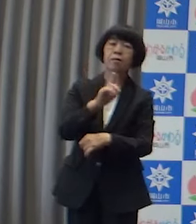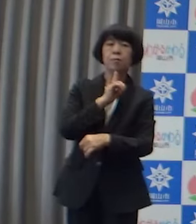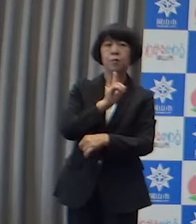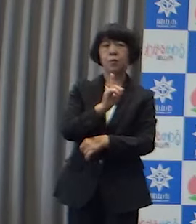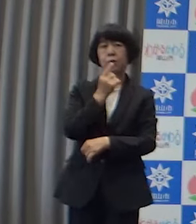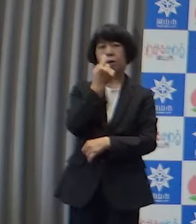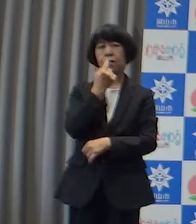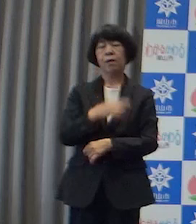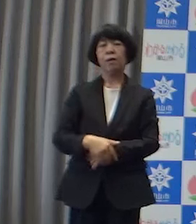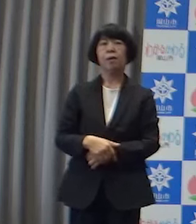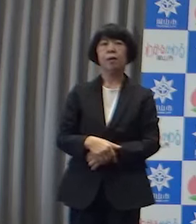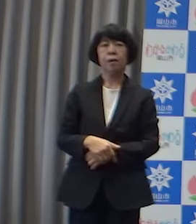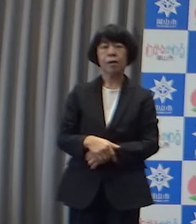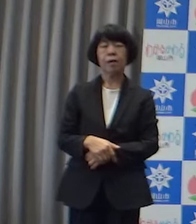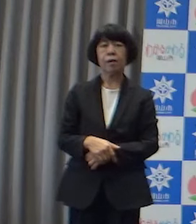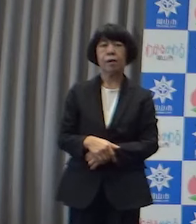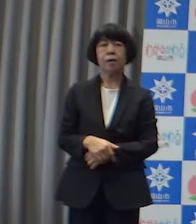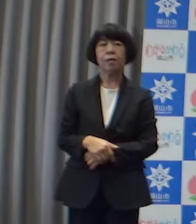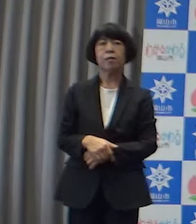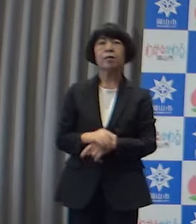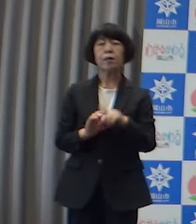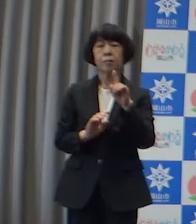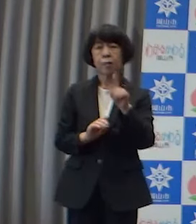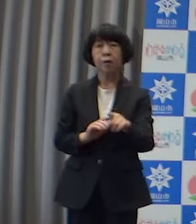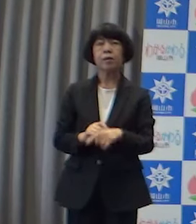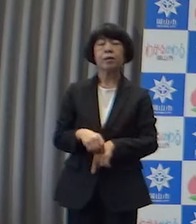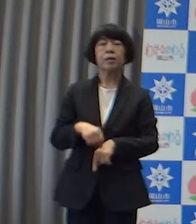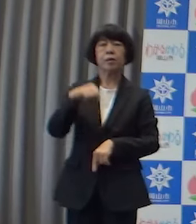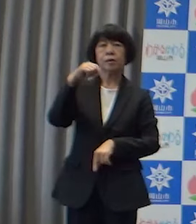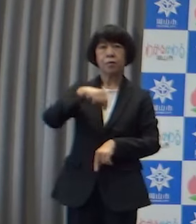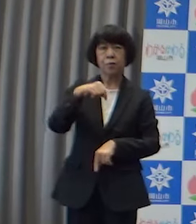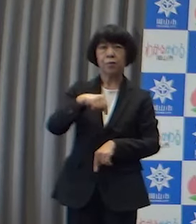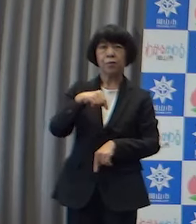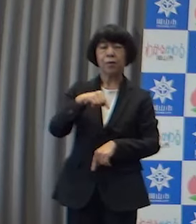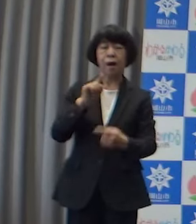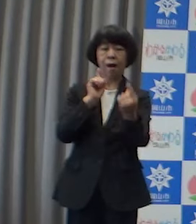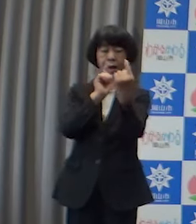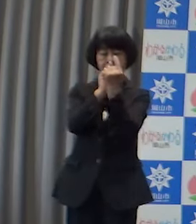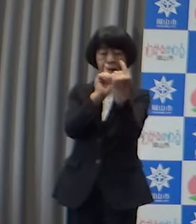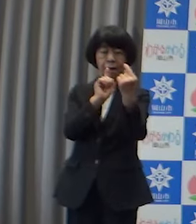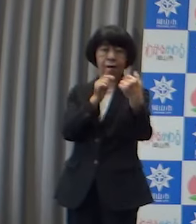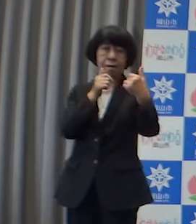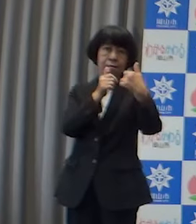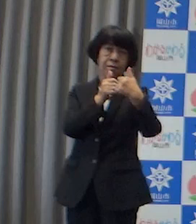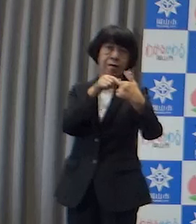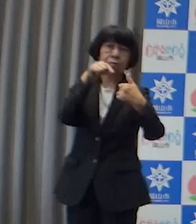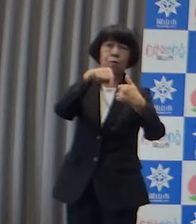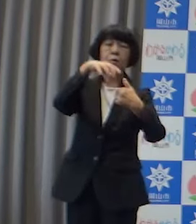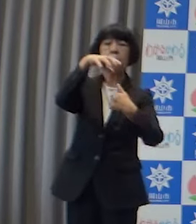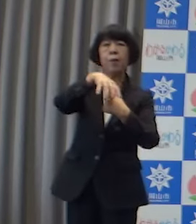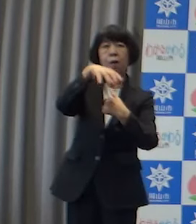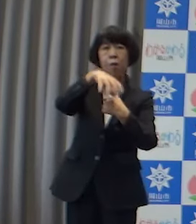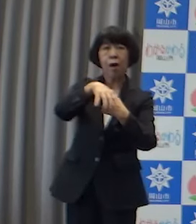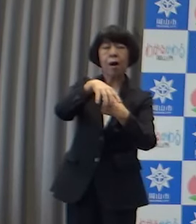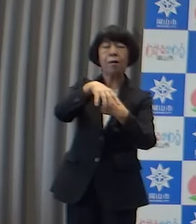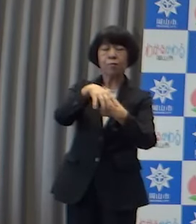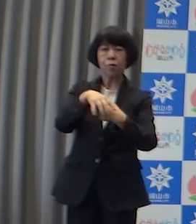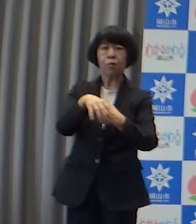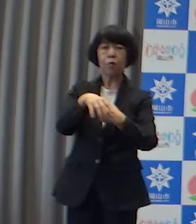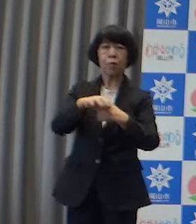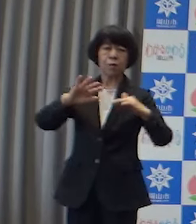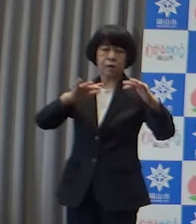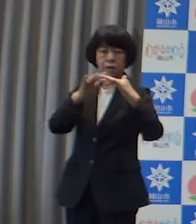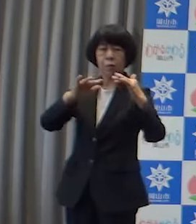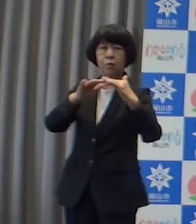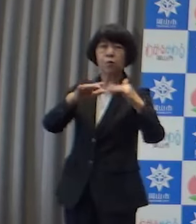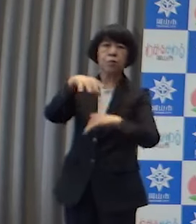ここは個別の議論をする場ではないということで、終わっておりますので、